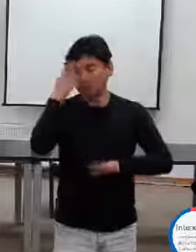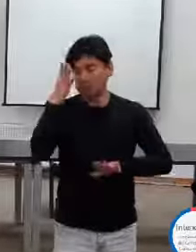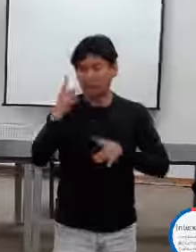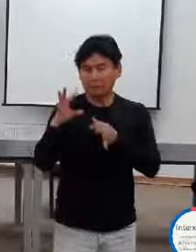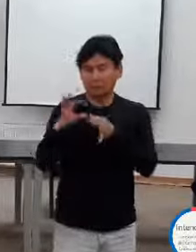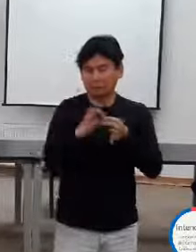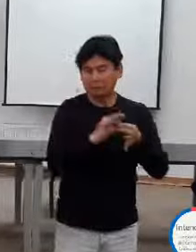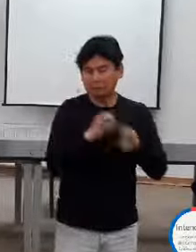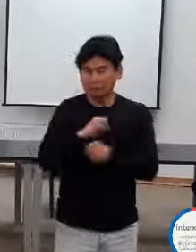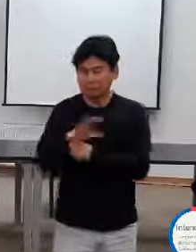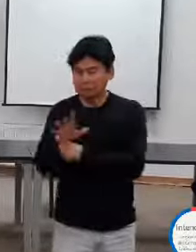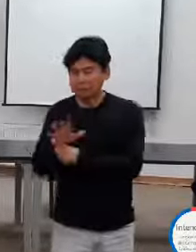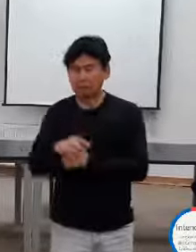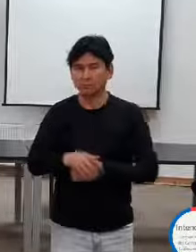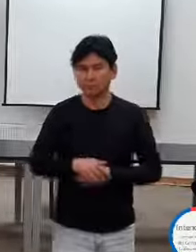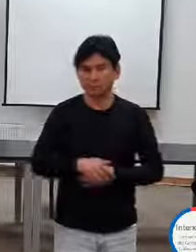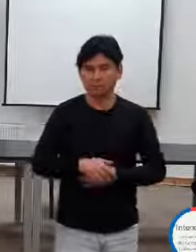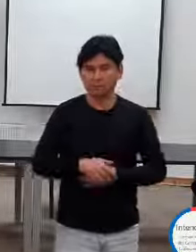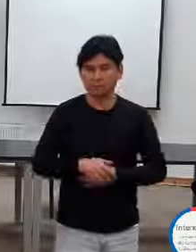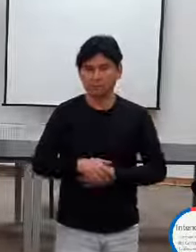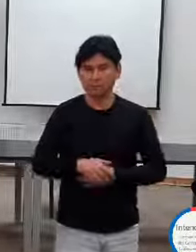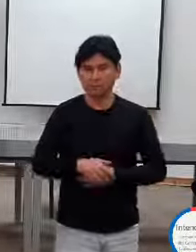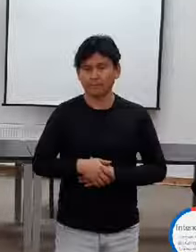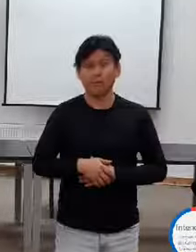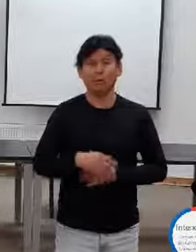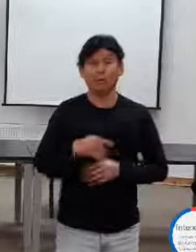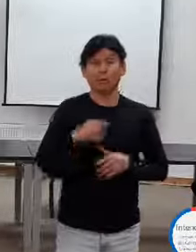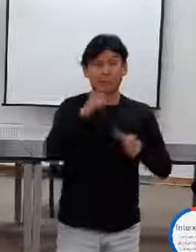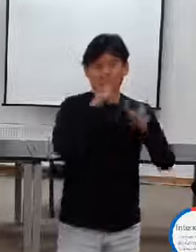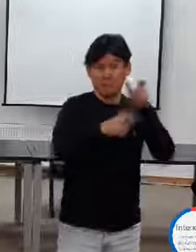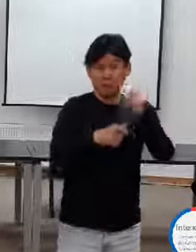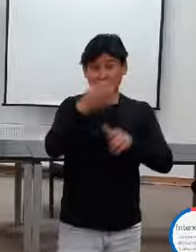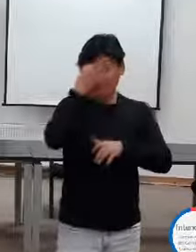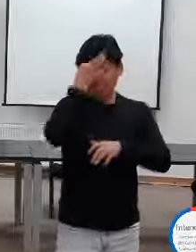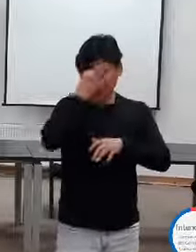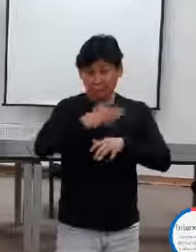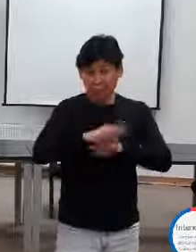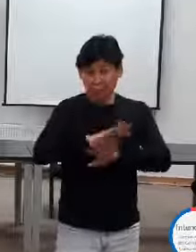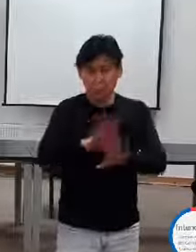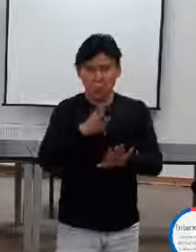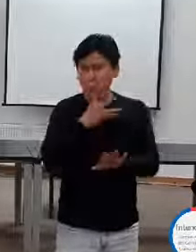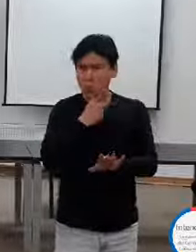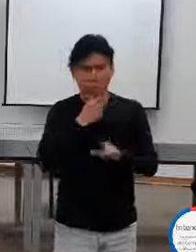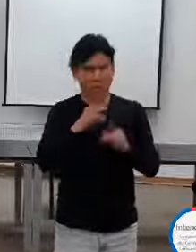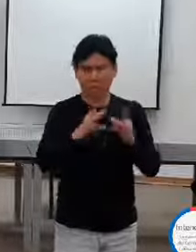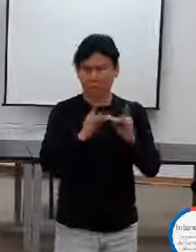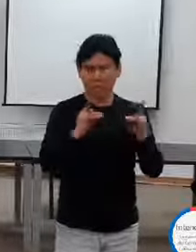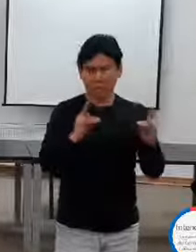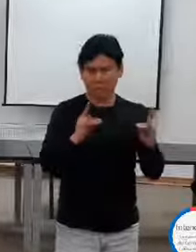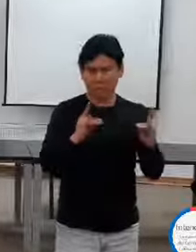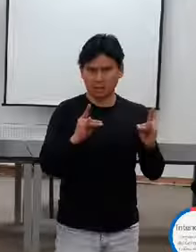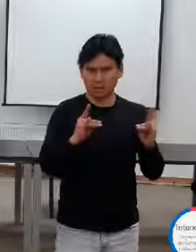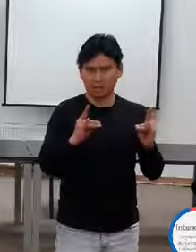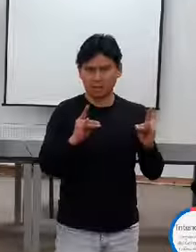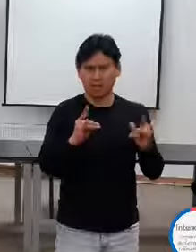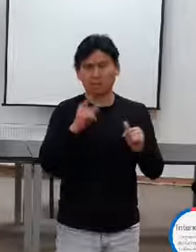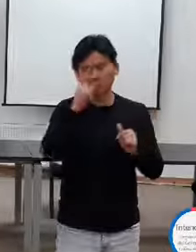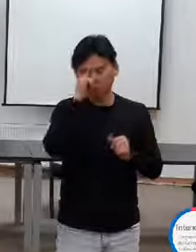relacionado a la pandemia. Con síntoma no tenemos ninguna persona salvo el caso que se mencionó de Aysén pero